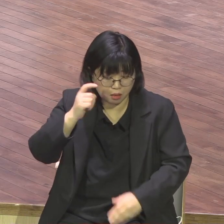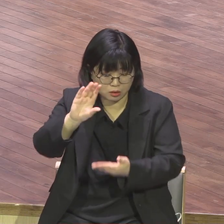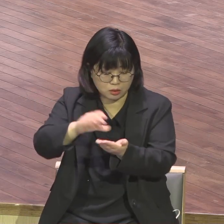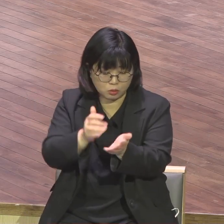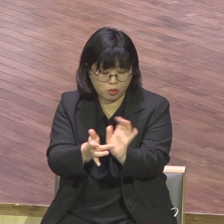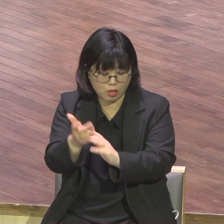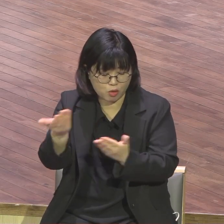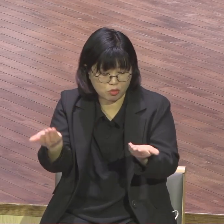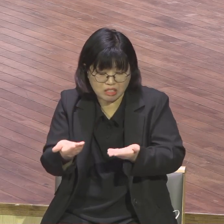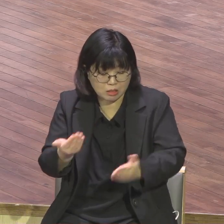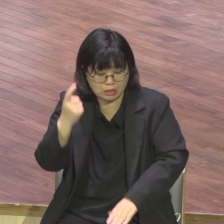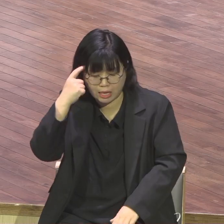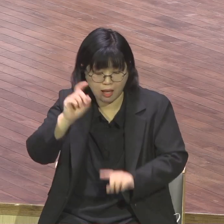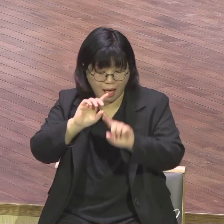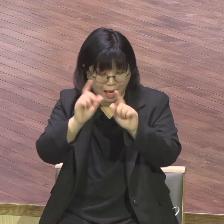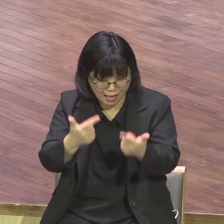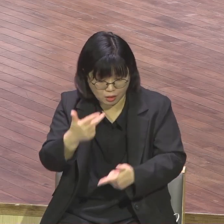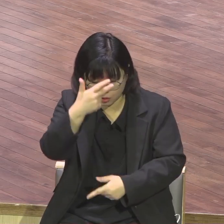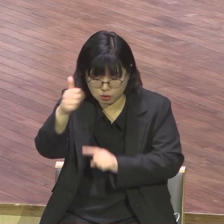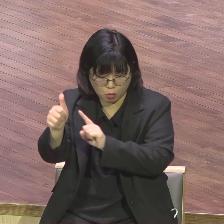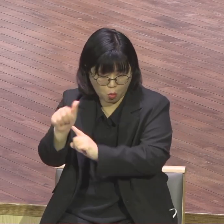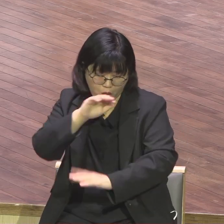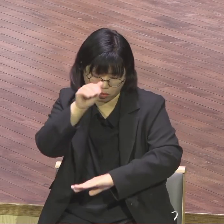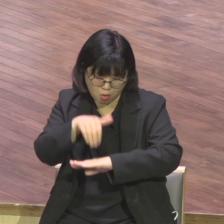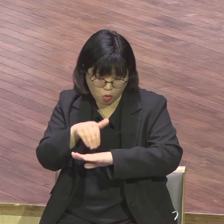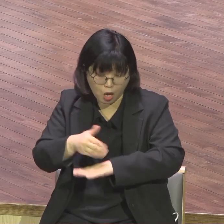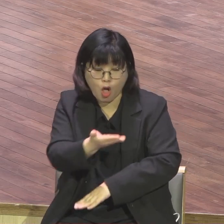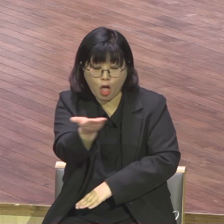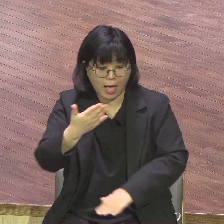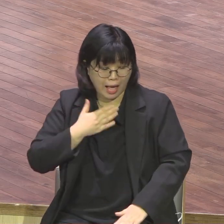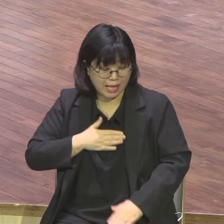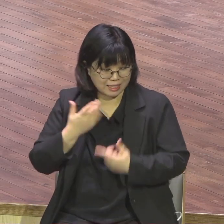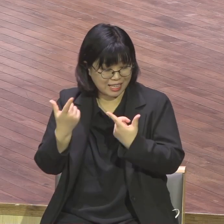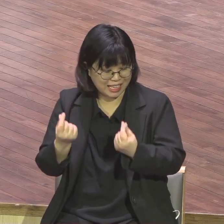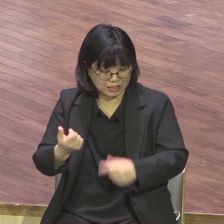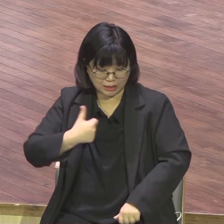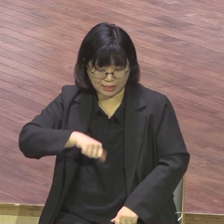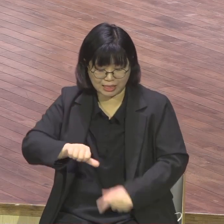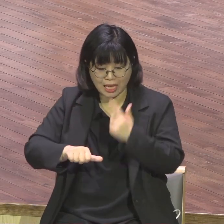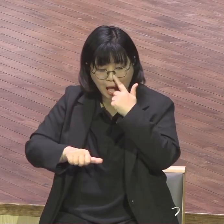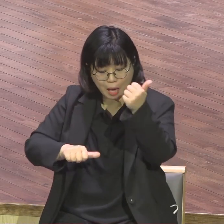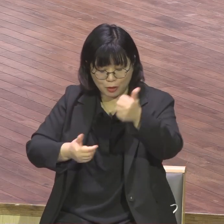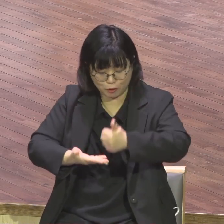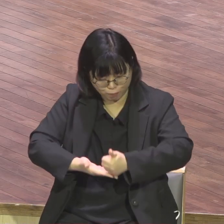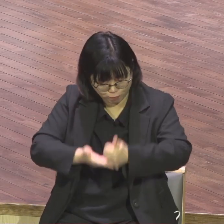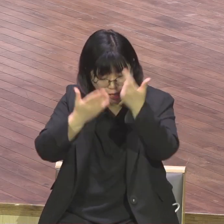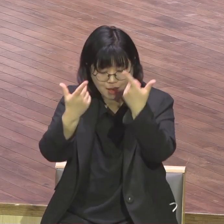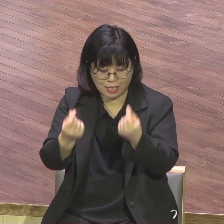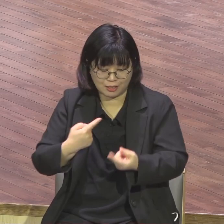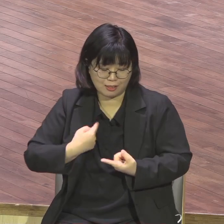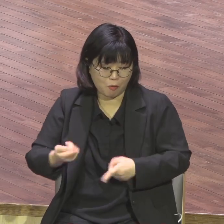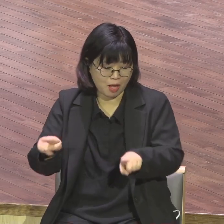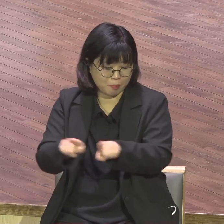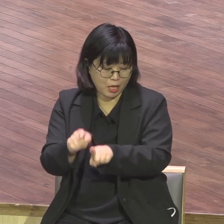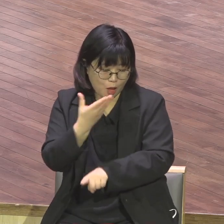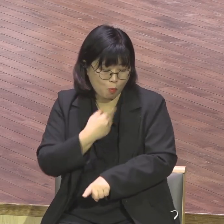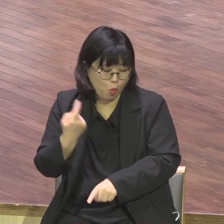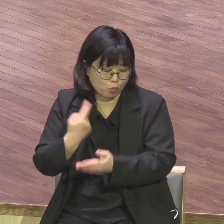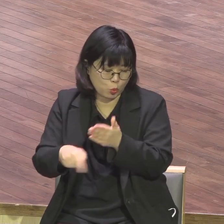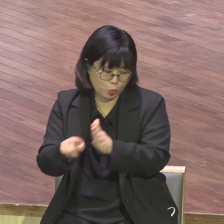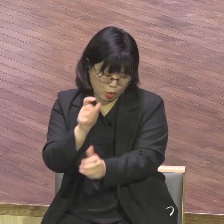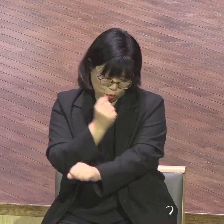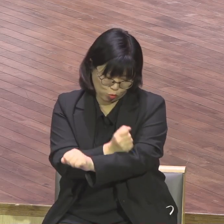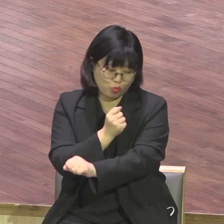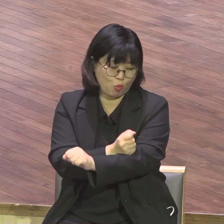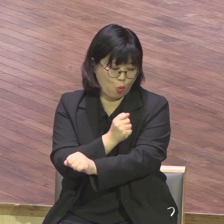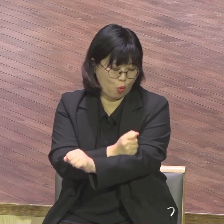일을 구하지 아니하되 디모데의 연단을 너희가 아나니 자식이 아버지에게 함같이 나와 함께